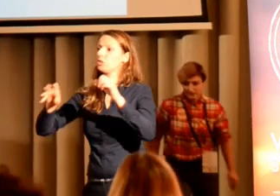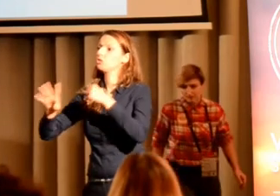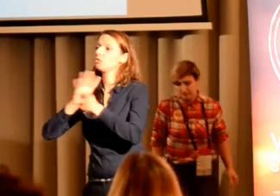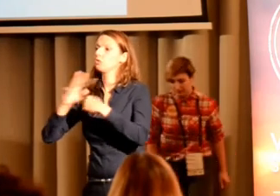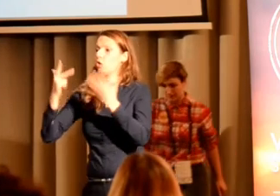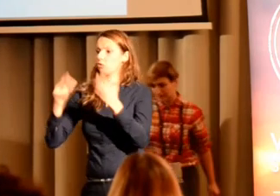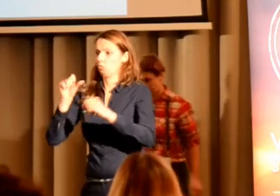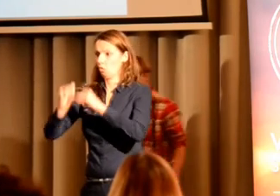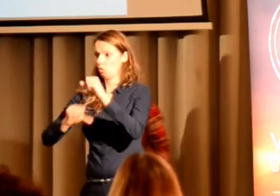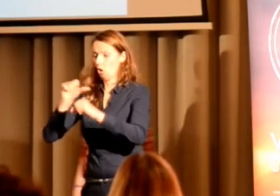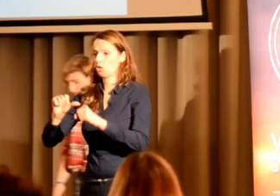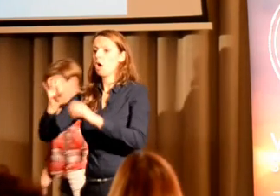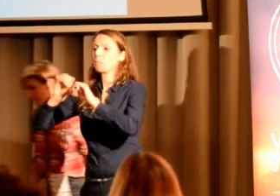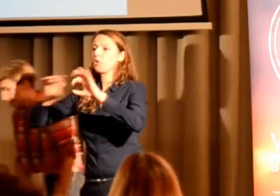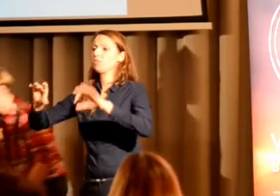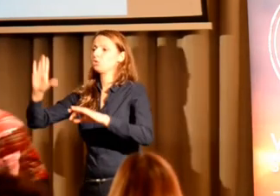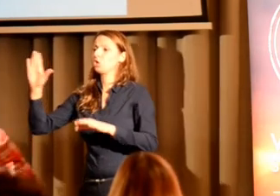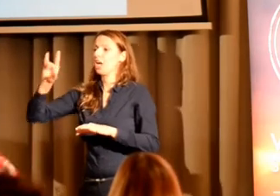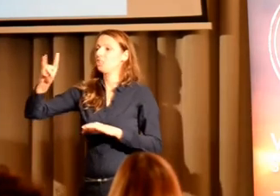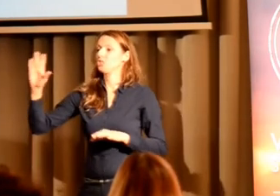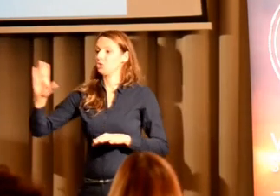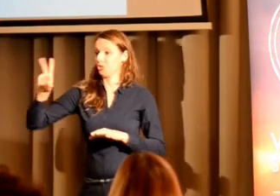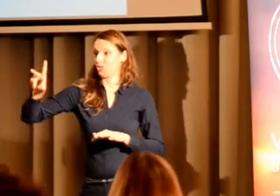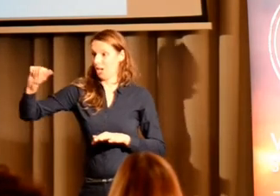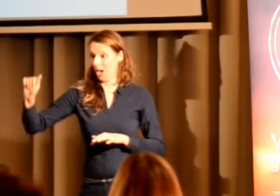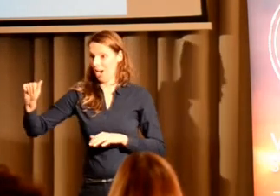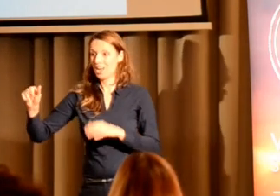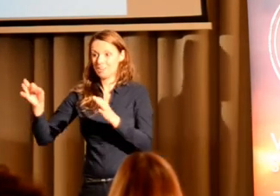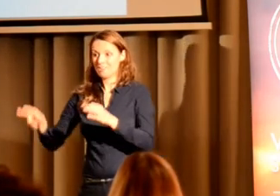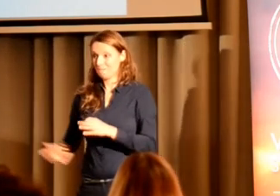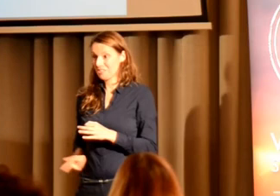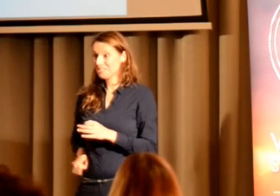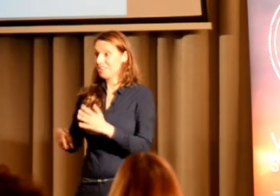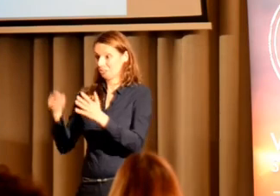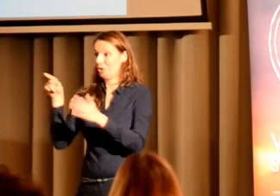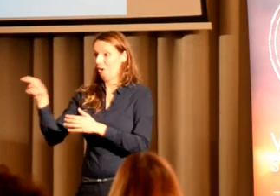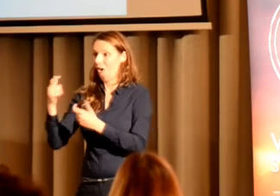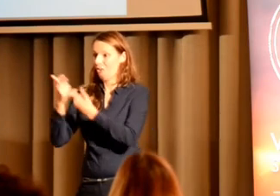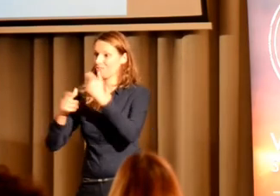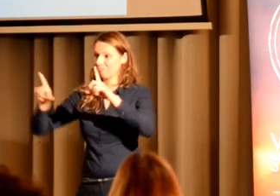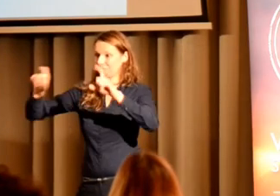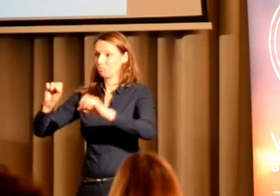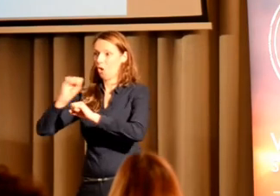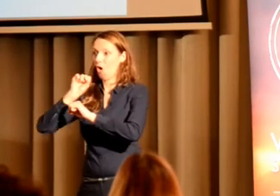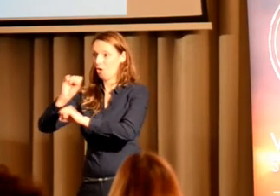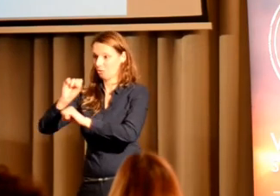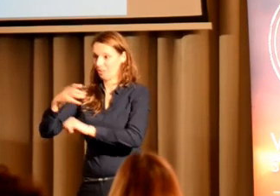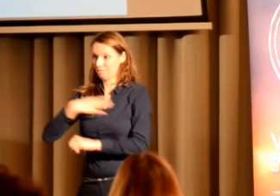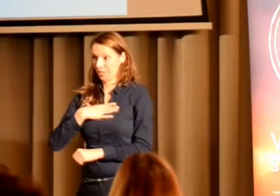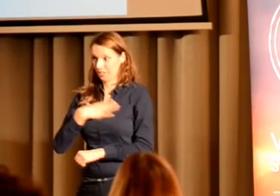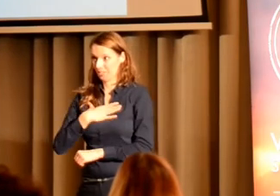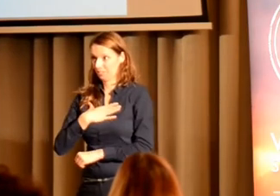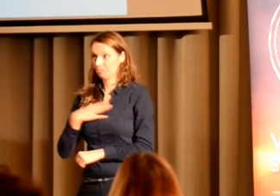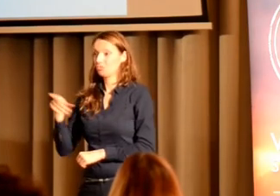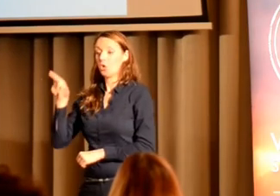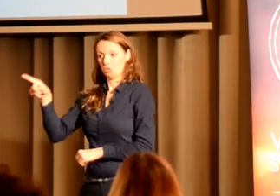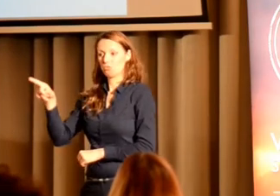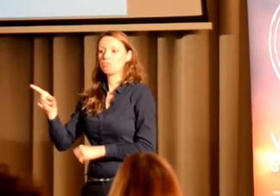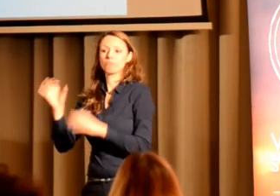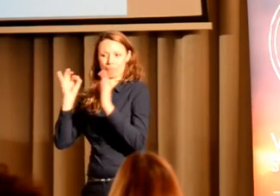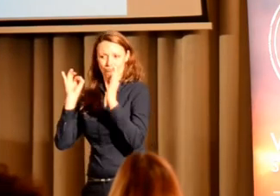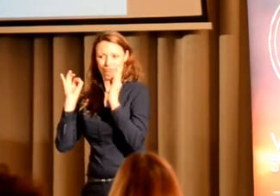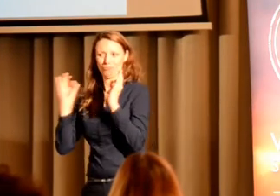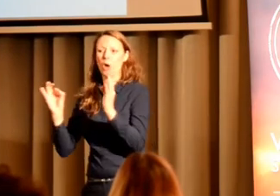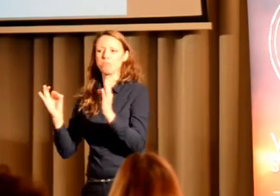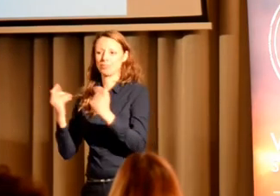profesora Jana Szyszkę, obecnego tego ministra. To może być zaskakujące. To był jego jeden z dobrych